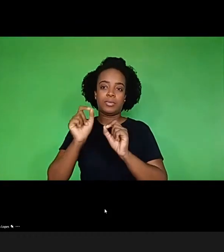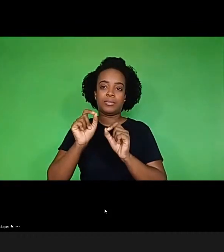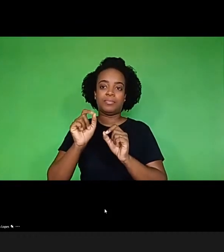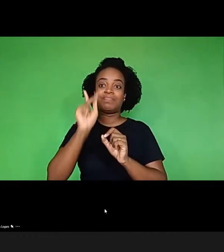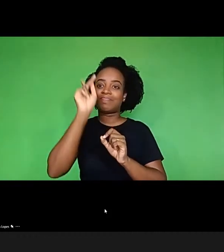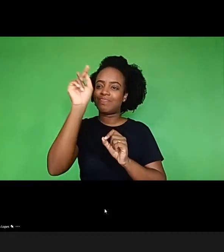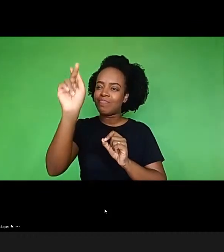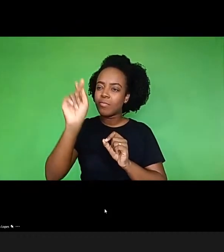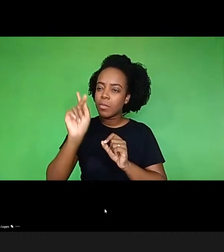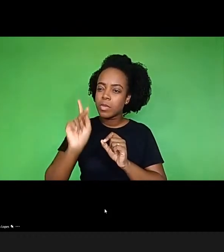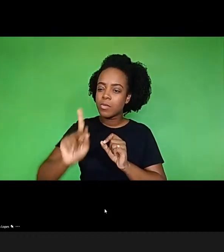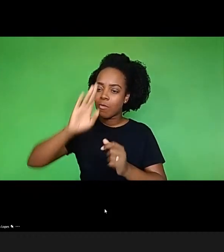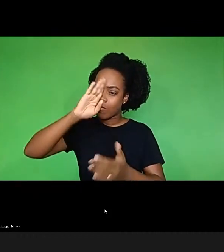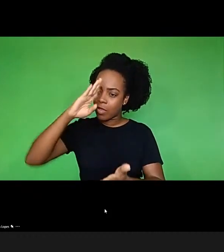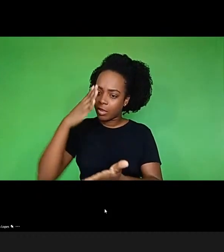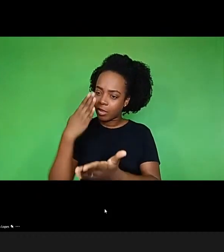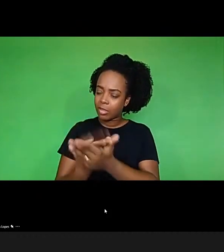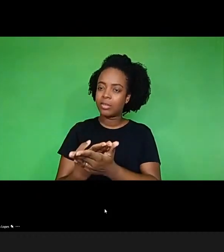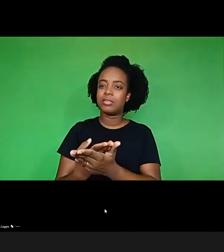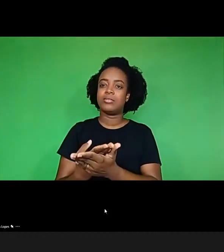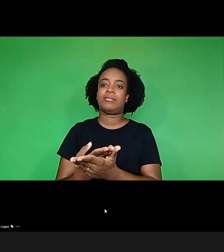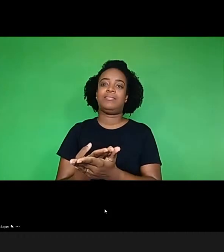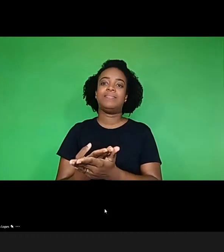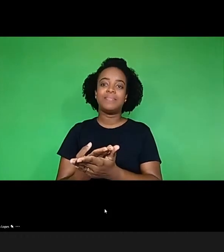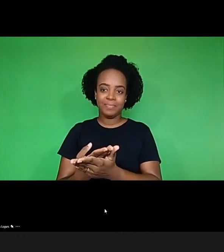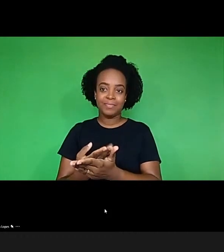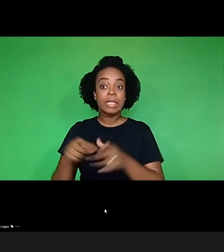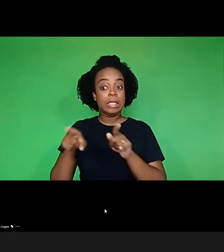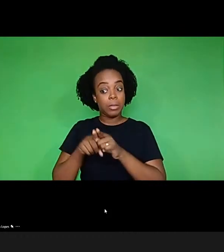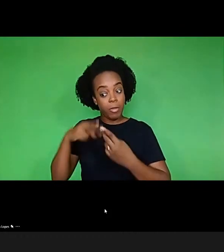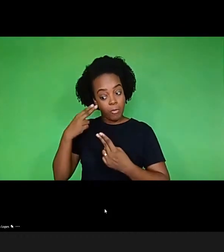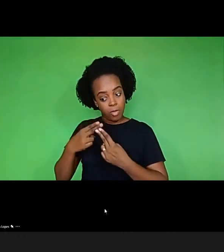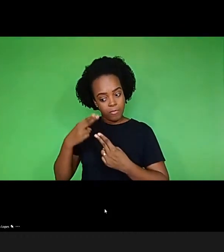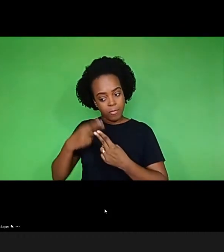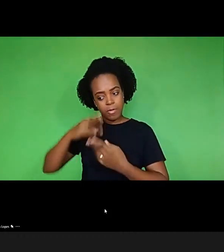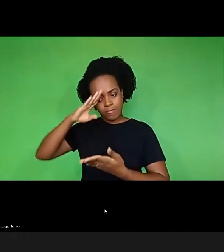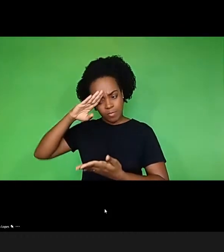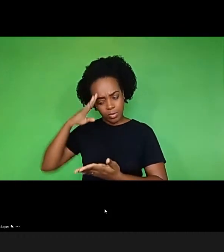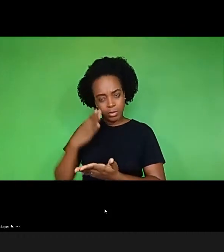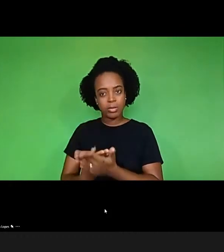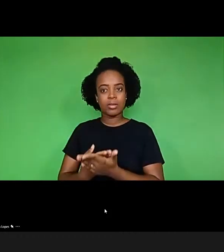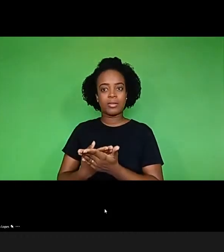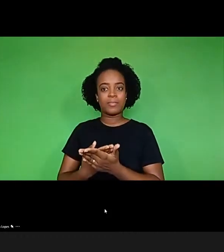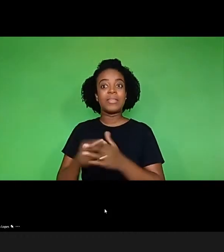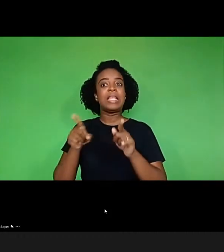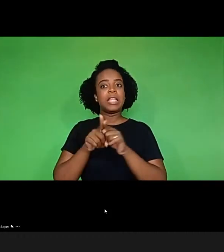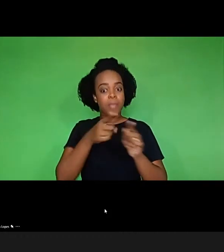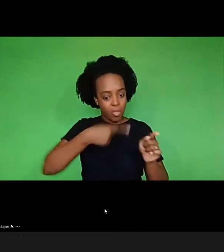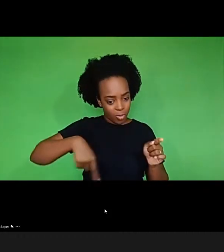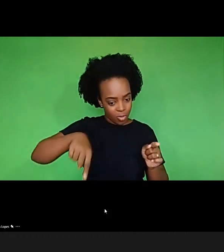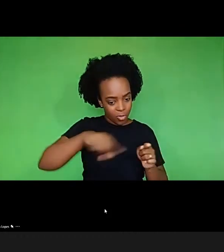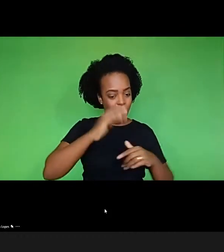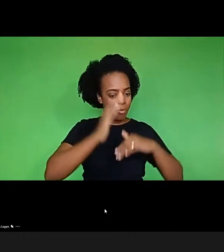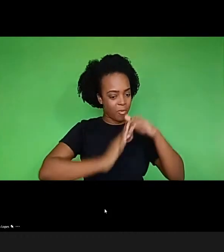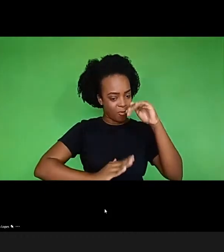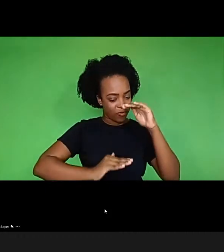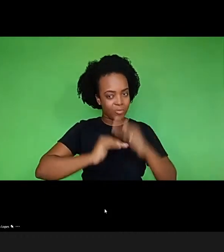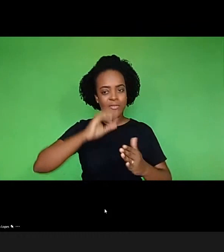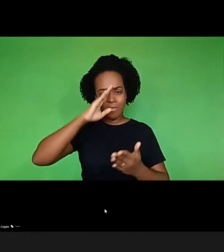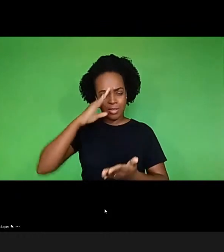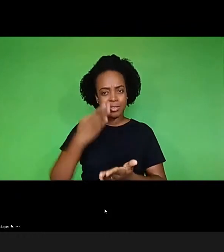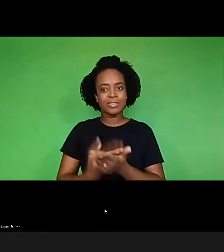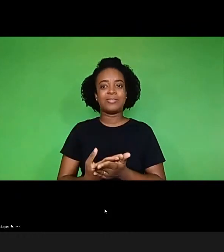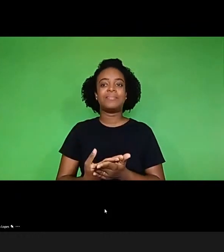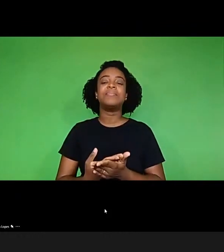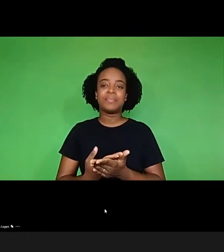estão fazendo, que o IFE Baiano acredite no que está fazendo, e nós acreditamos no que nós estamos fazendo, porque estamos fazendo com